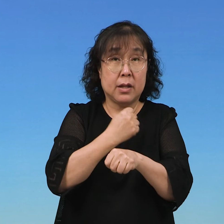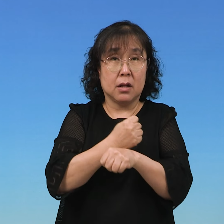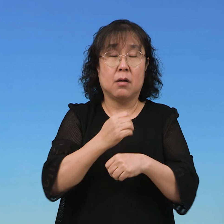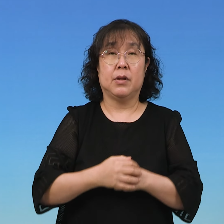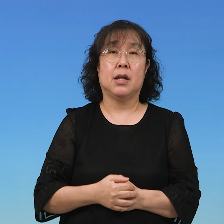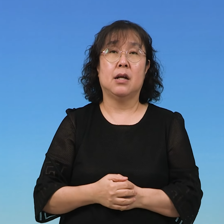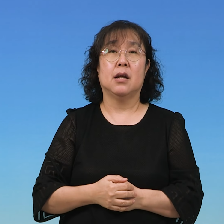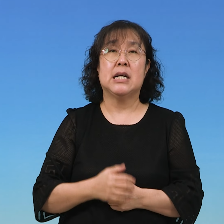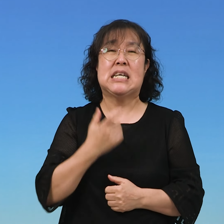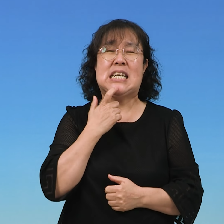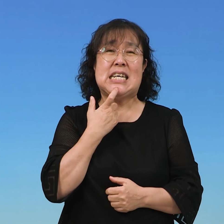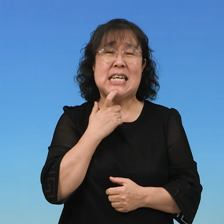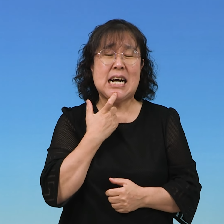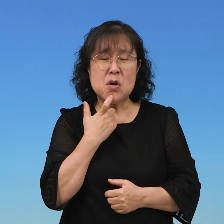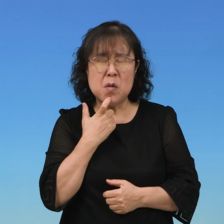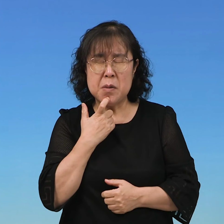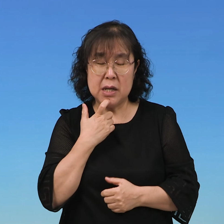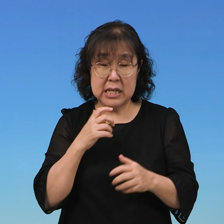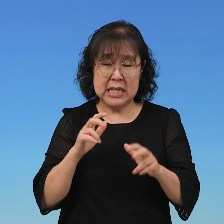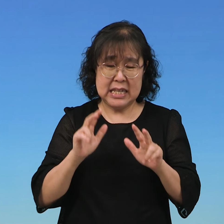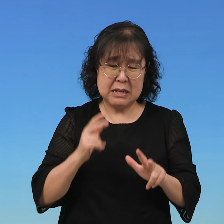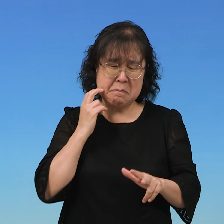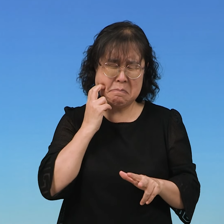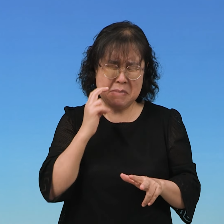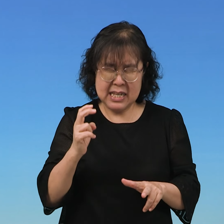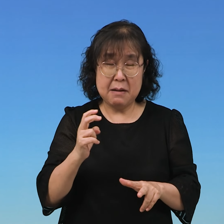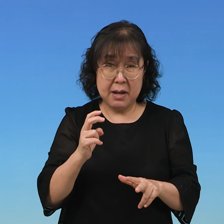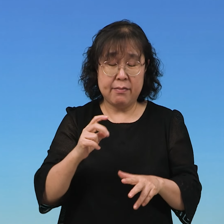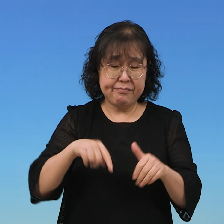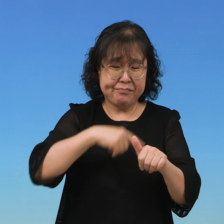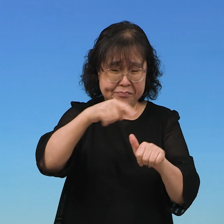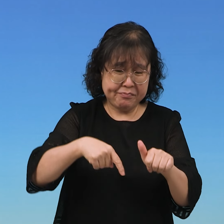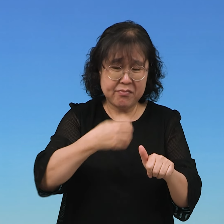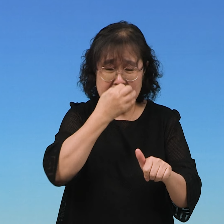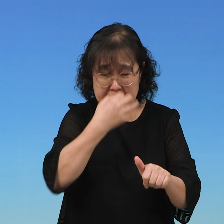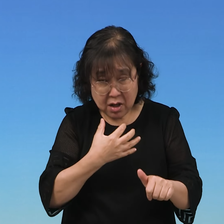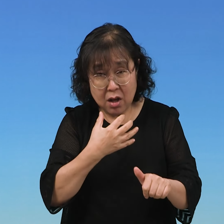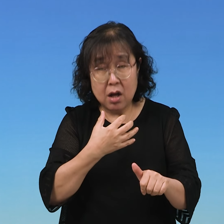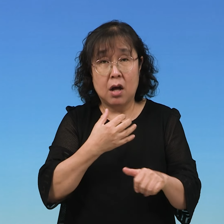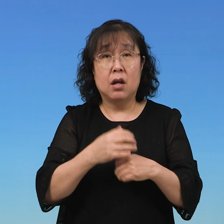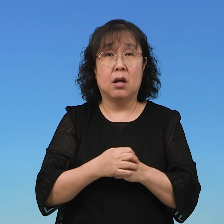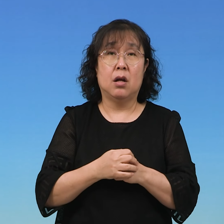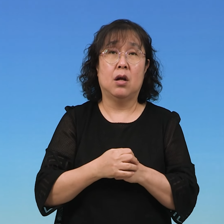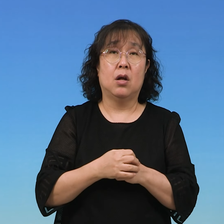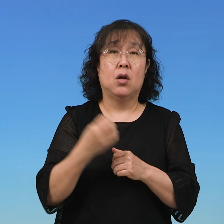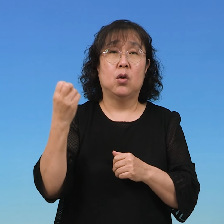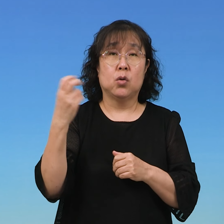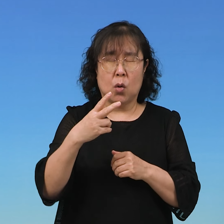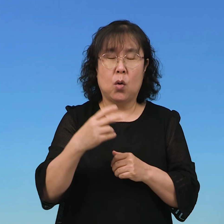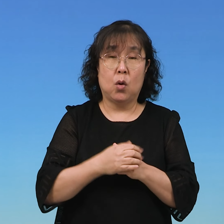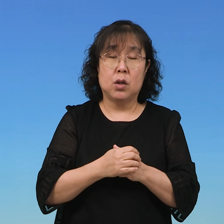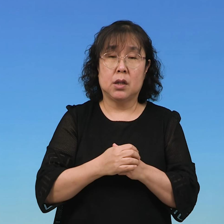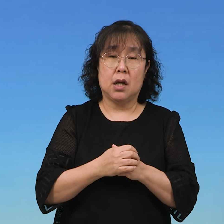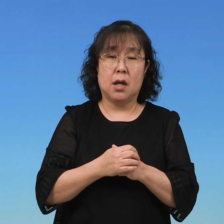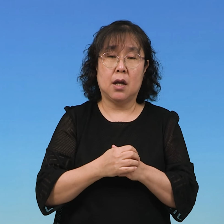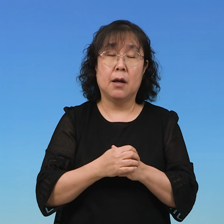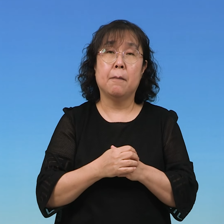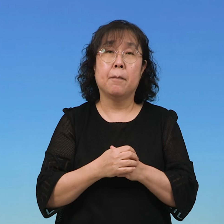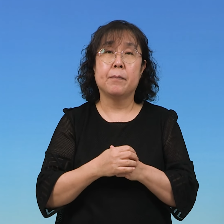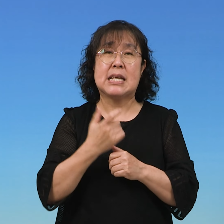야곱이요, 현실적으로 지금 비참한 상황도 그게 마음을 힘들게 하지만 야곱이 진짜 어려웠을 거